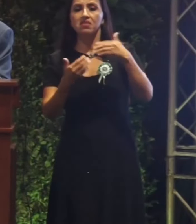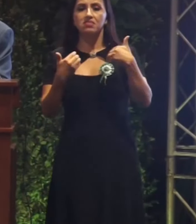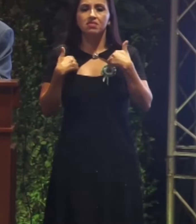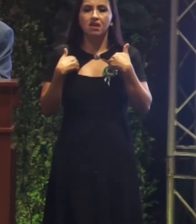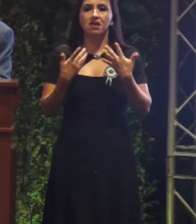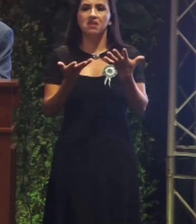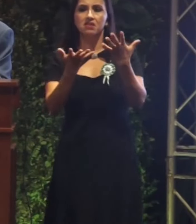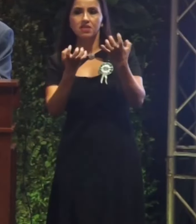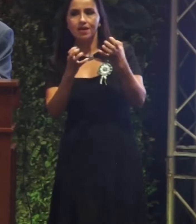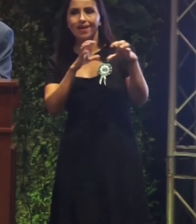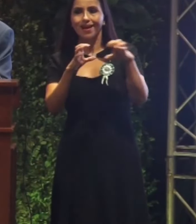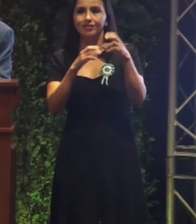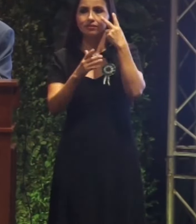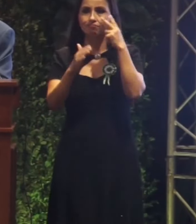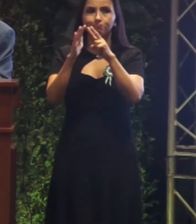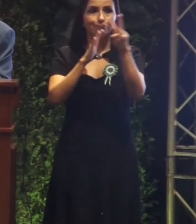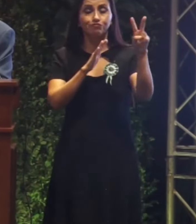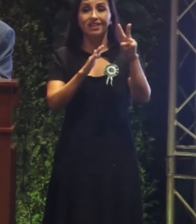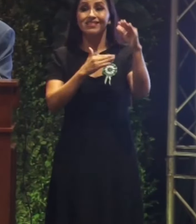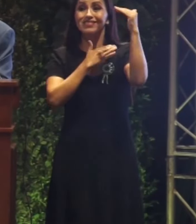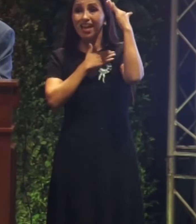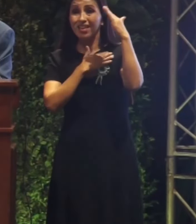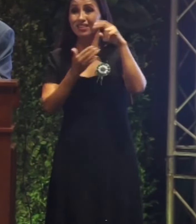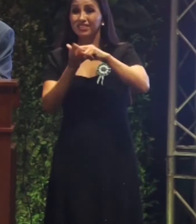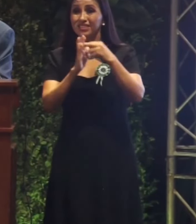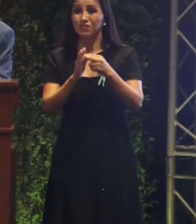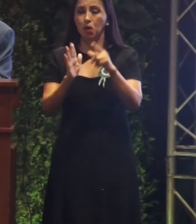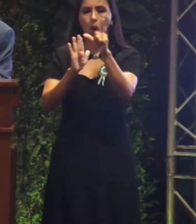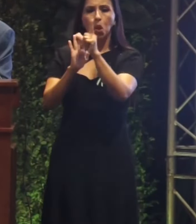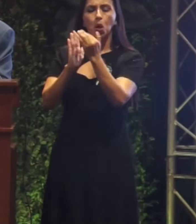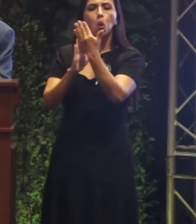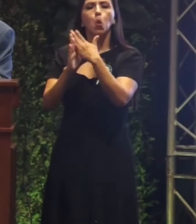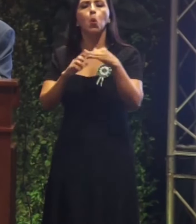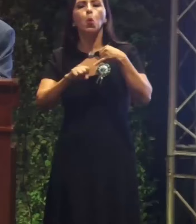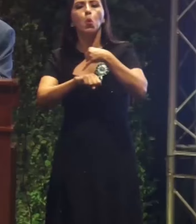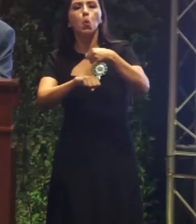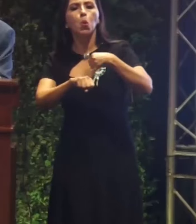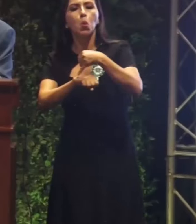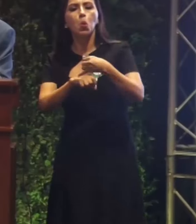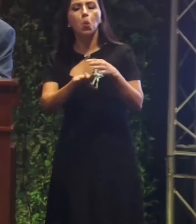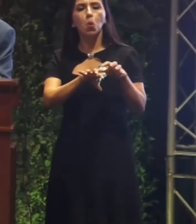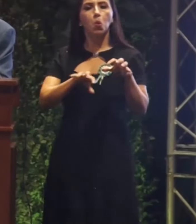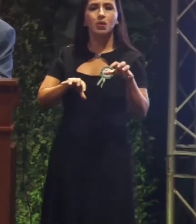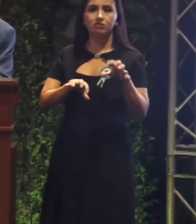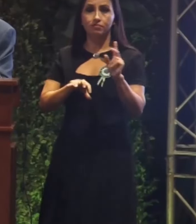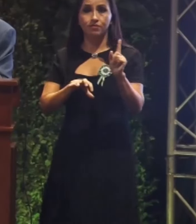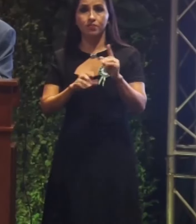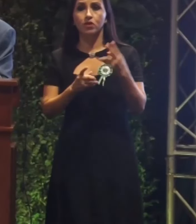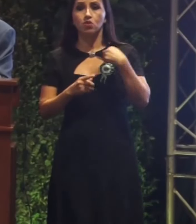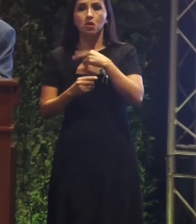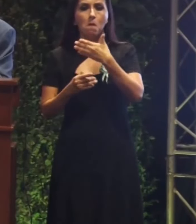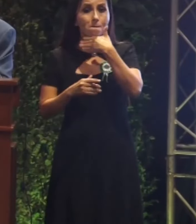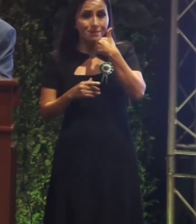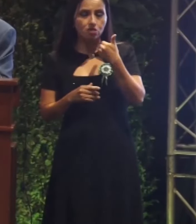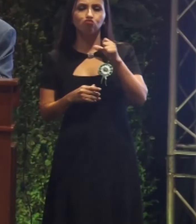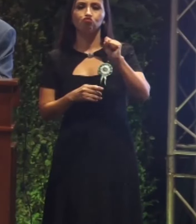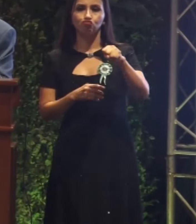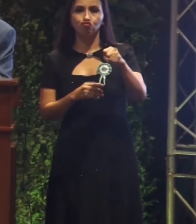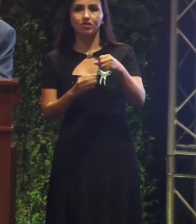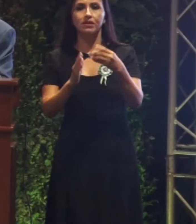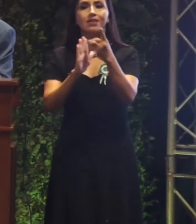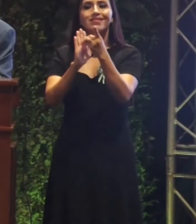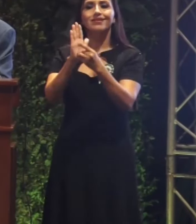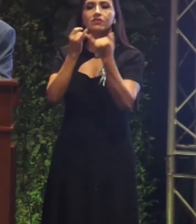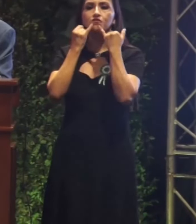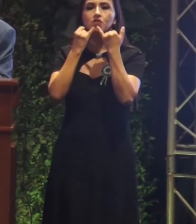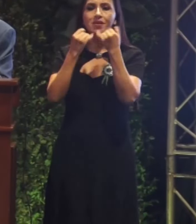pretenden y quieren hacer ver. Santa Cruz no es una isla ni una panacea. Simplemente estamos mejor y los datos